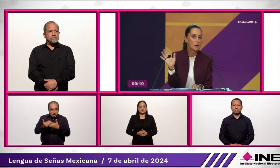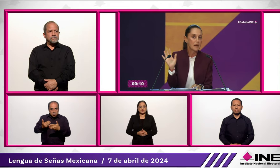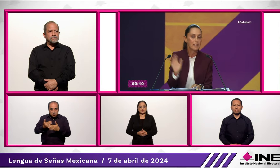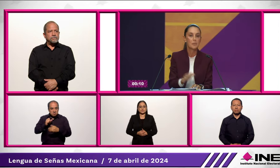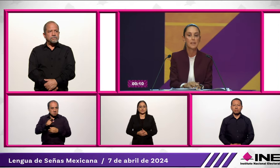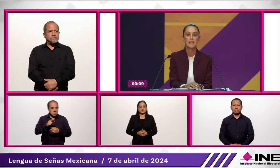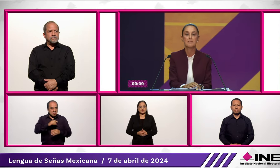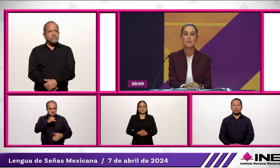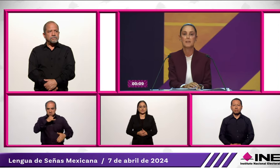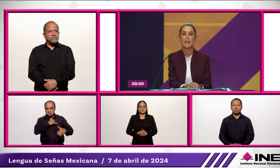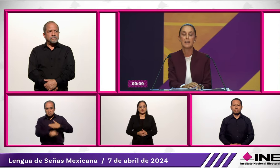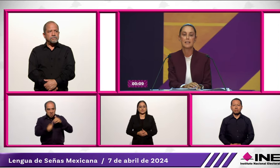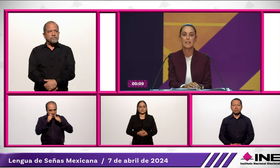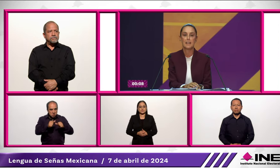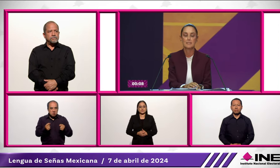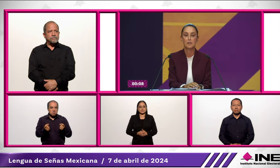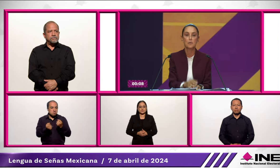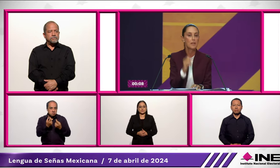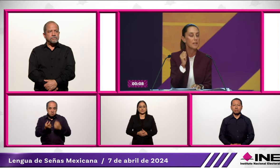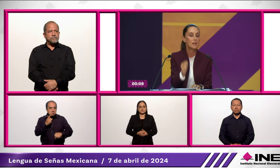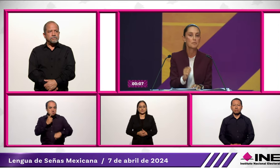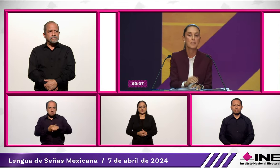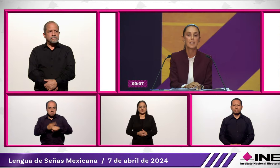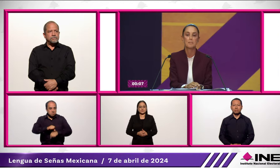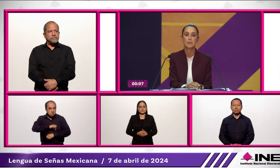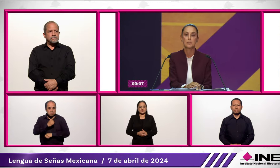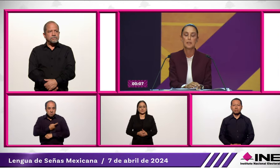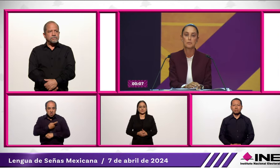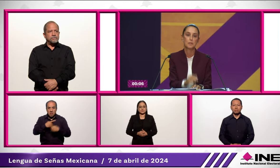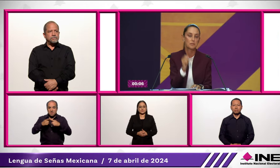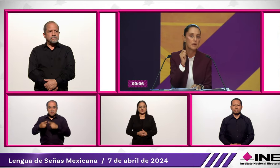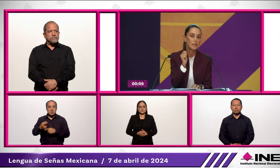más compleja de cualquier enfermedad de la salud y los